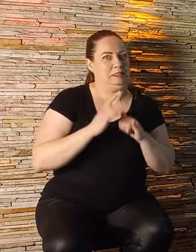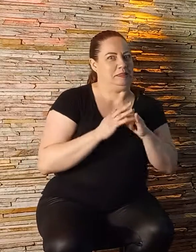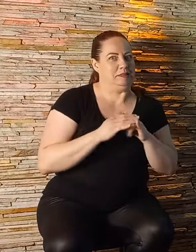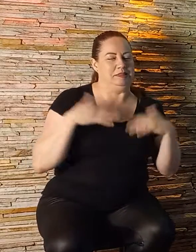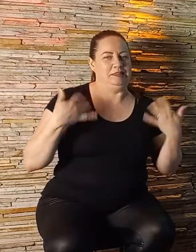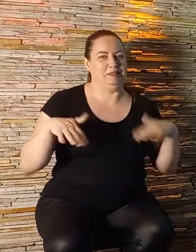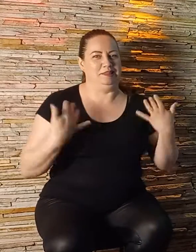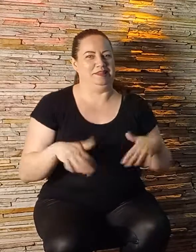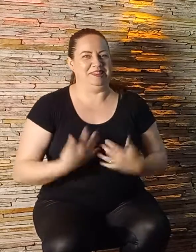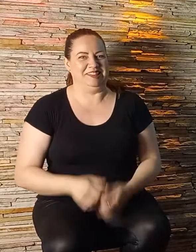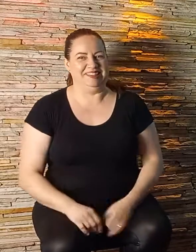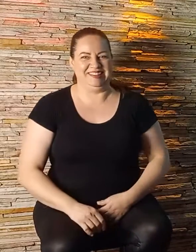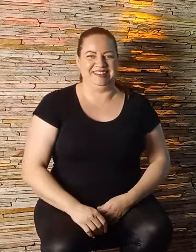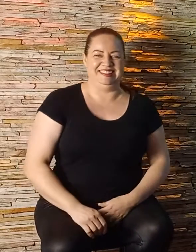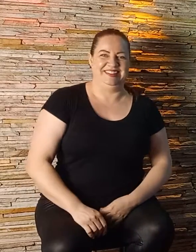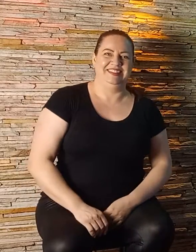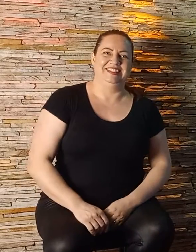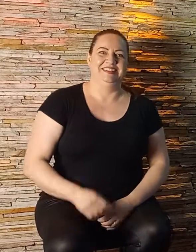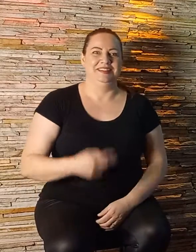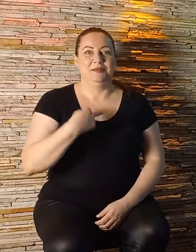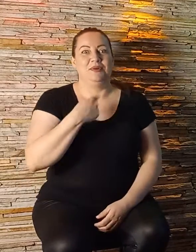lascar carai